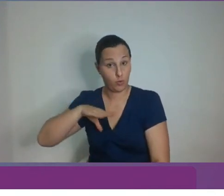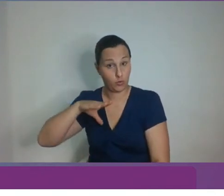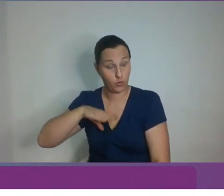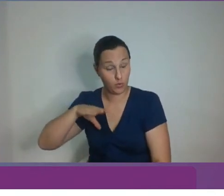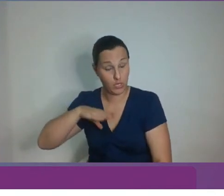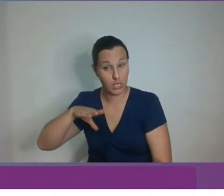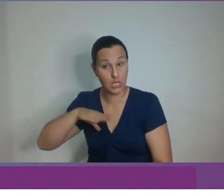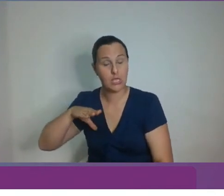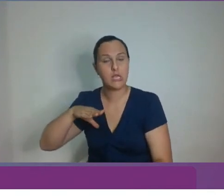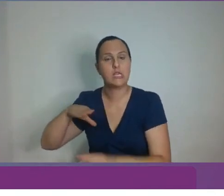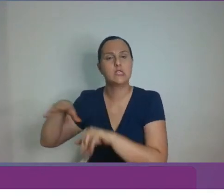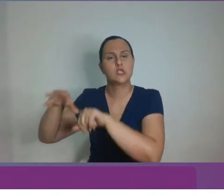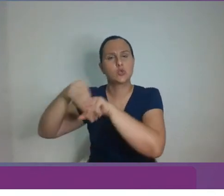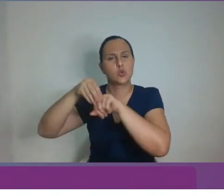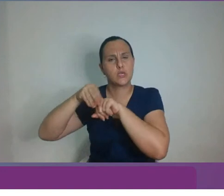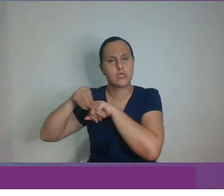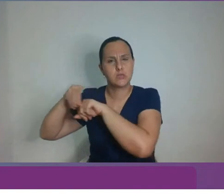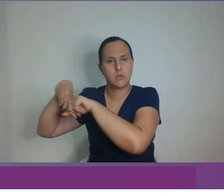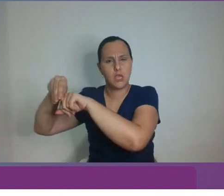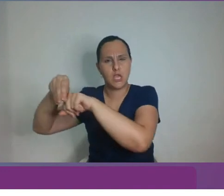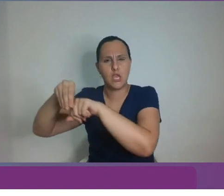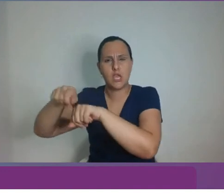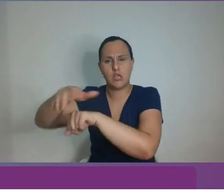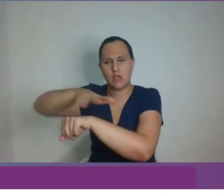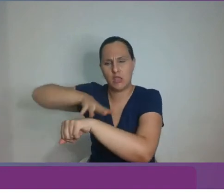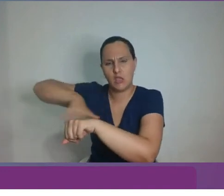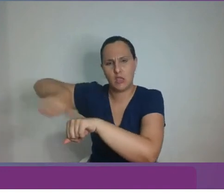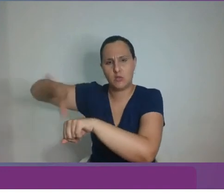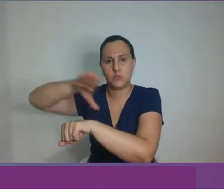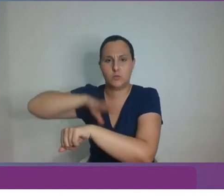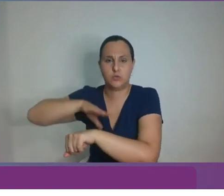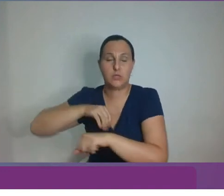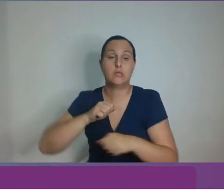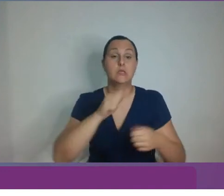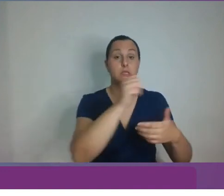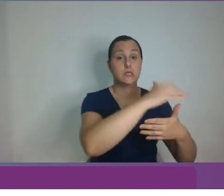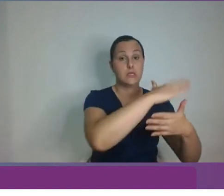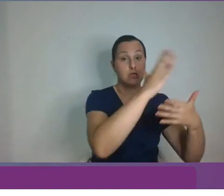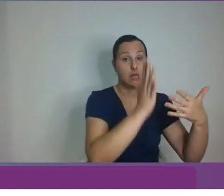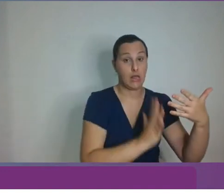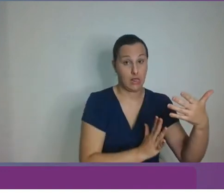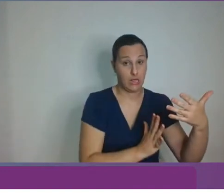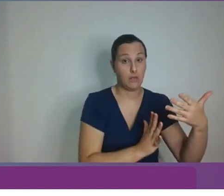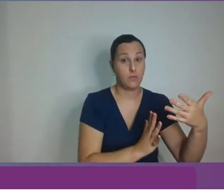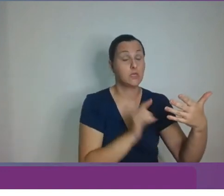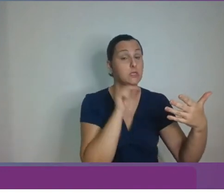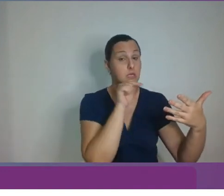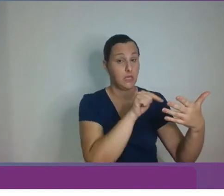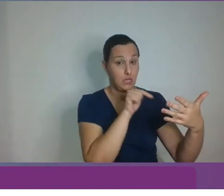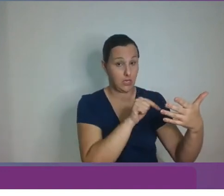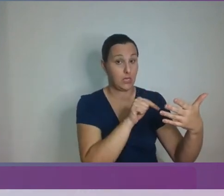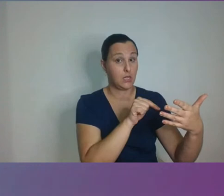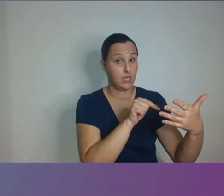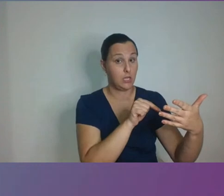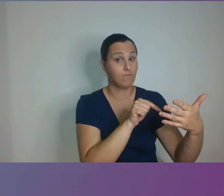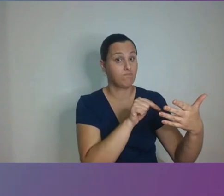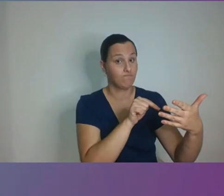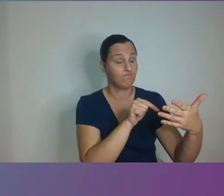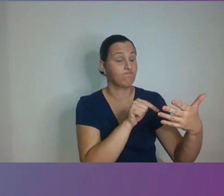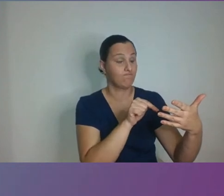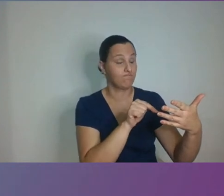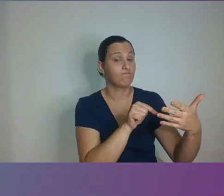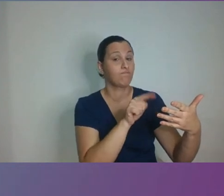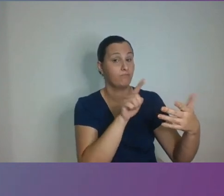a Libras. Então, vai ser um tanto quanto polêmico a gente interpretar utilizando a adaptação, mas isso é um detalhe